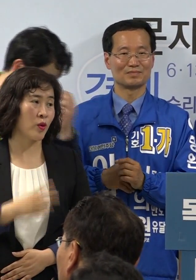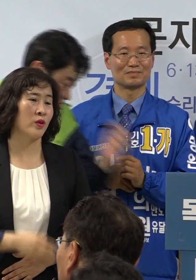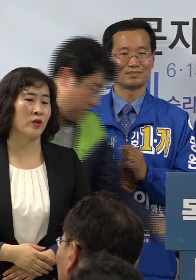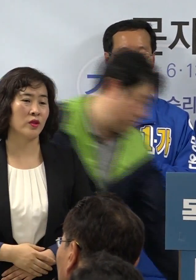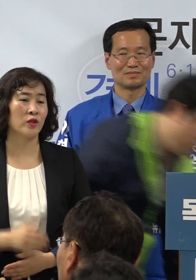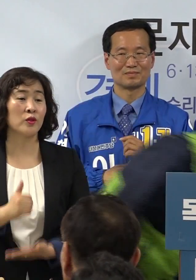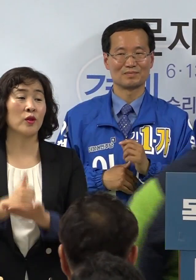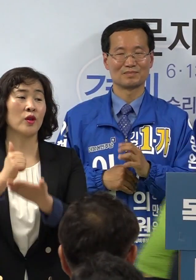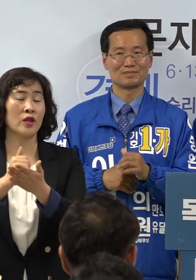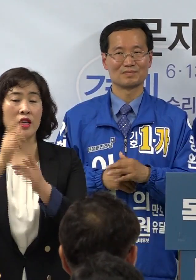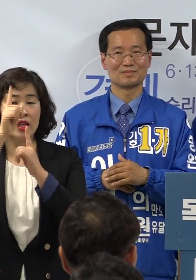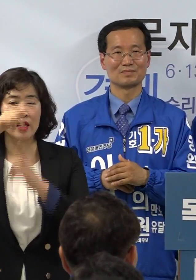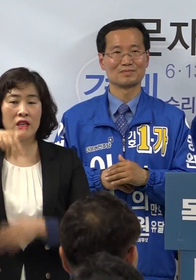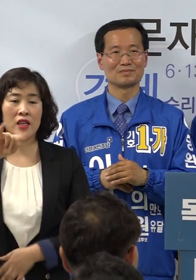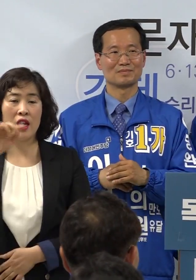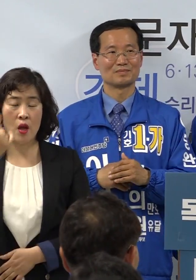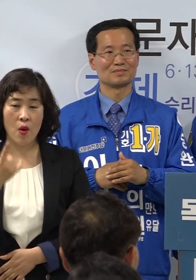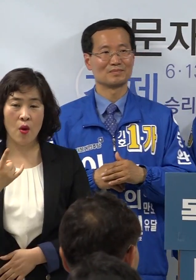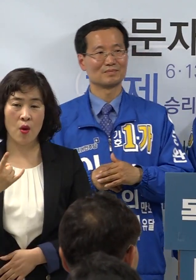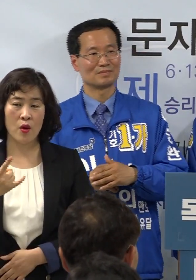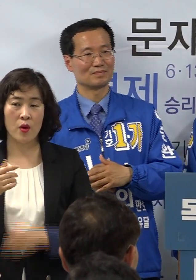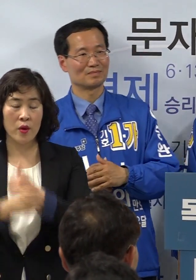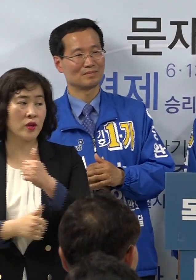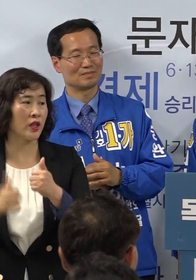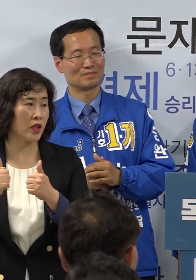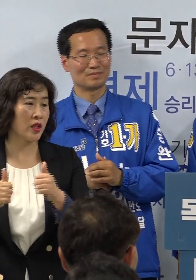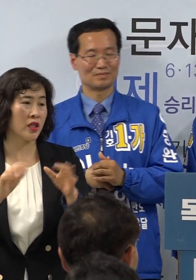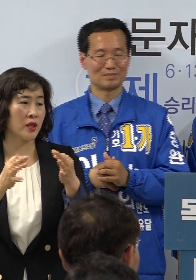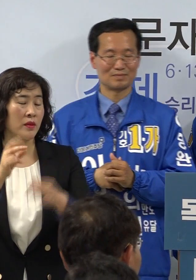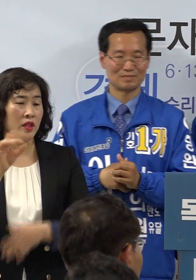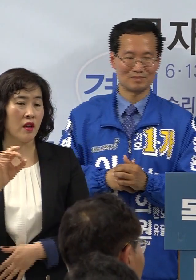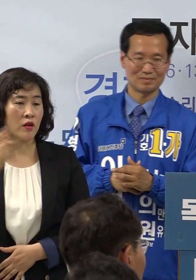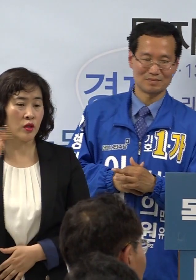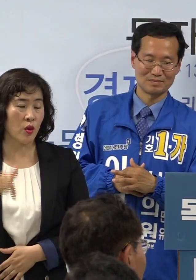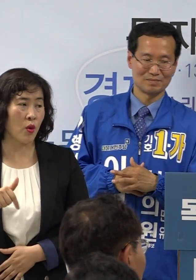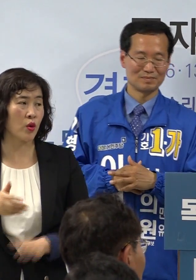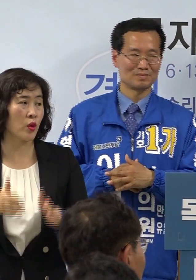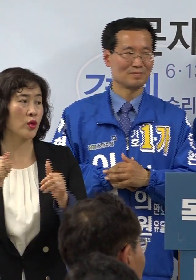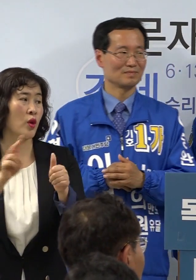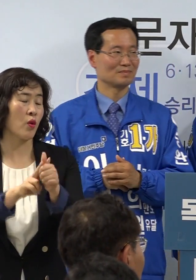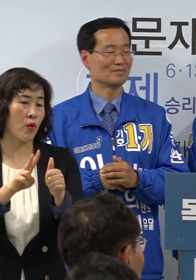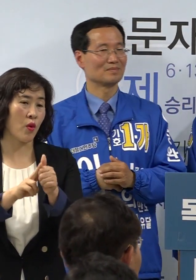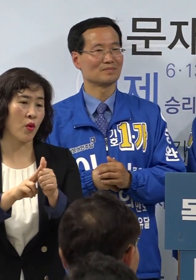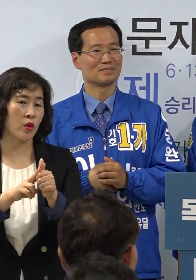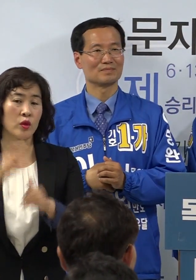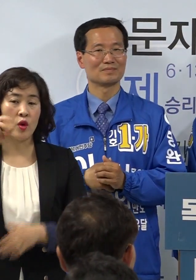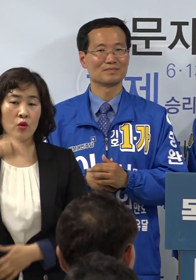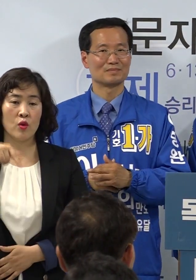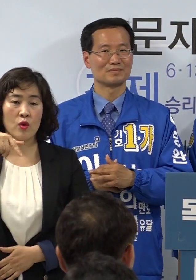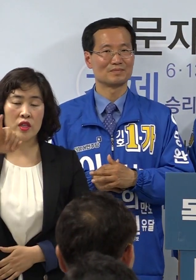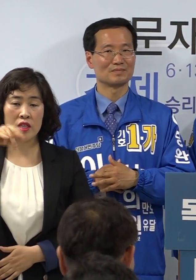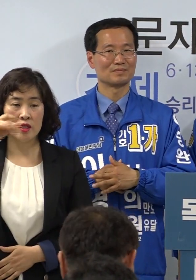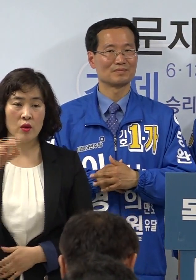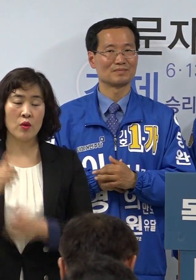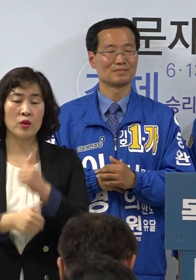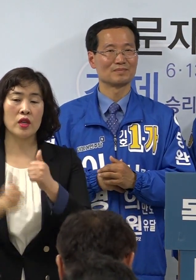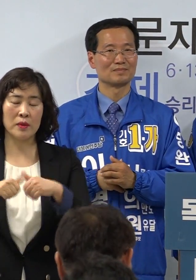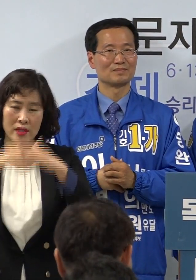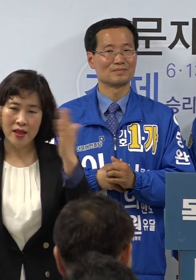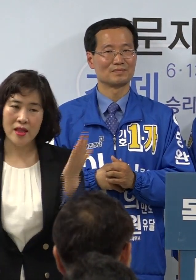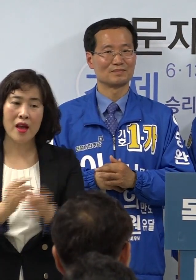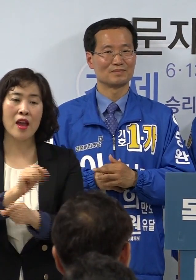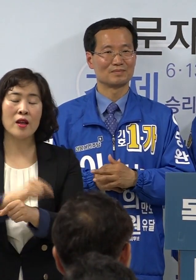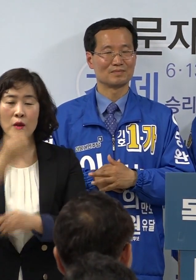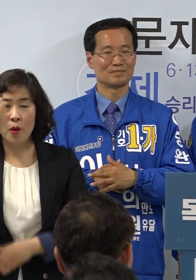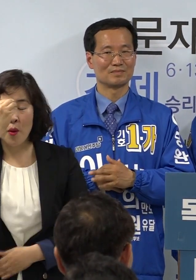우리 존경하는 이계호 도당 위원장님과 또 김영록 도지사 후보님, 또 우기종 위원장님이 다